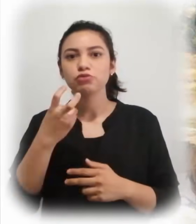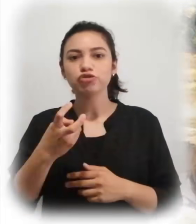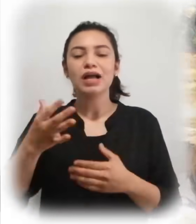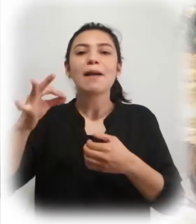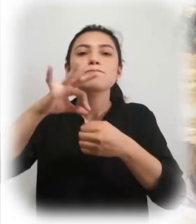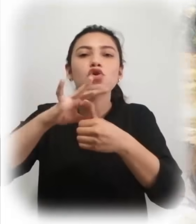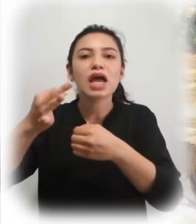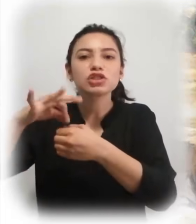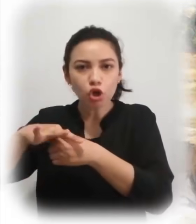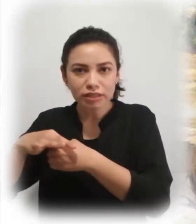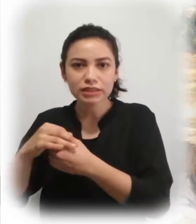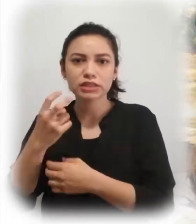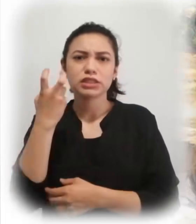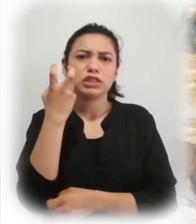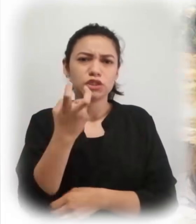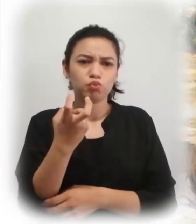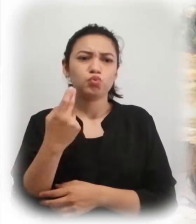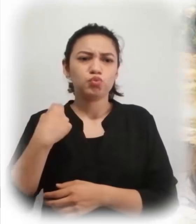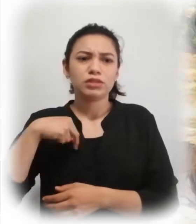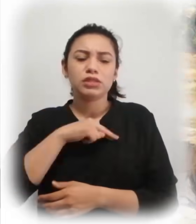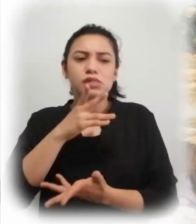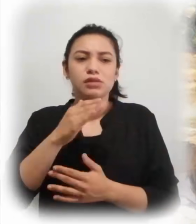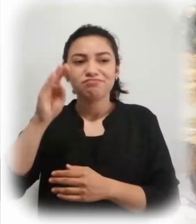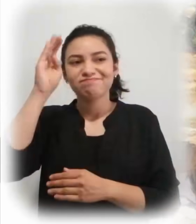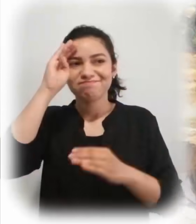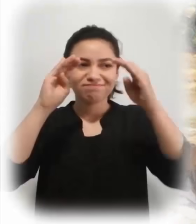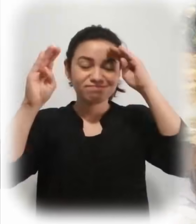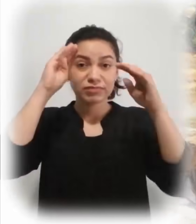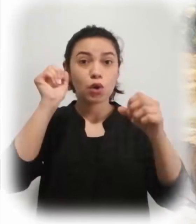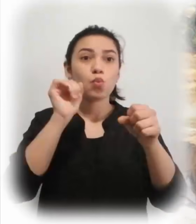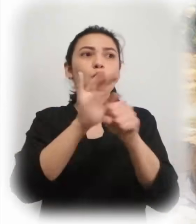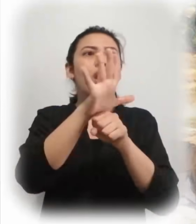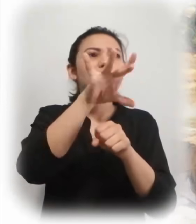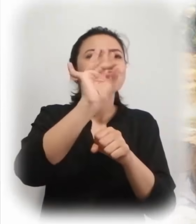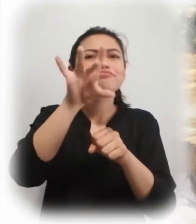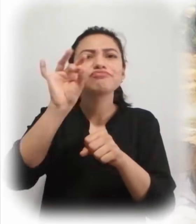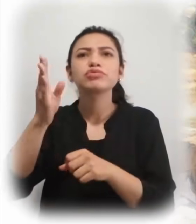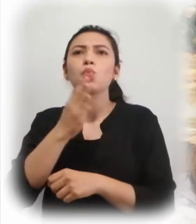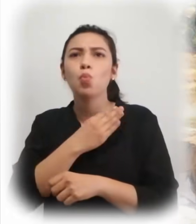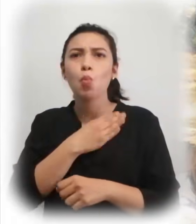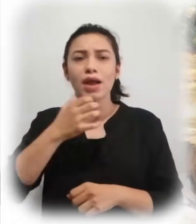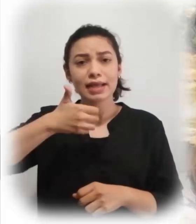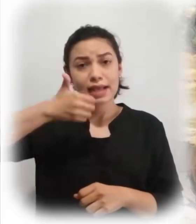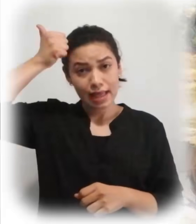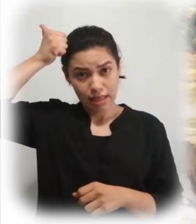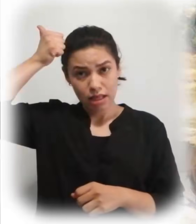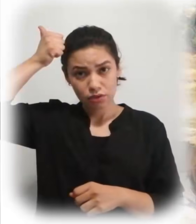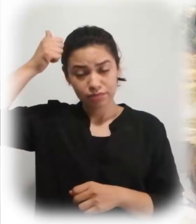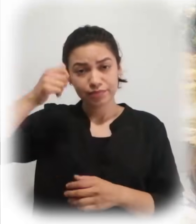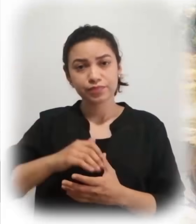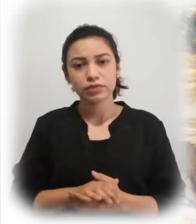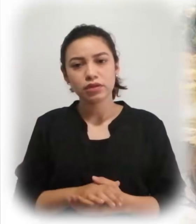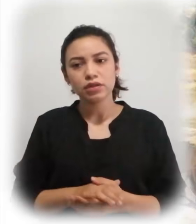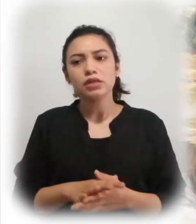sobre cuál será el perfil de un buen candidato. El conocimiento de una persona es básico